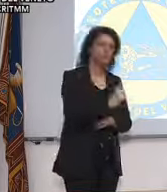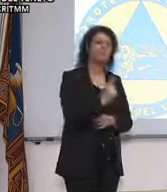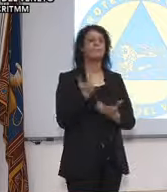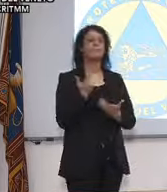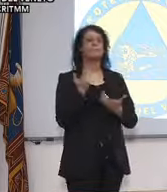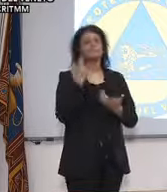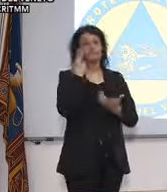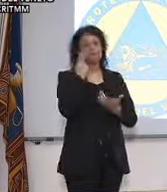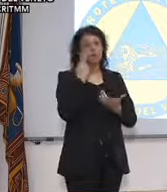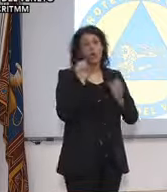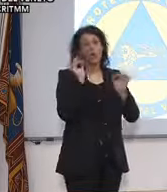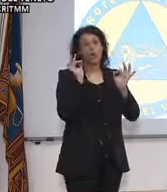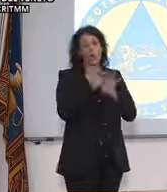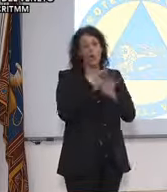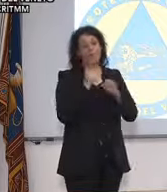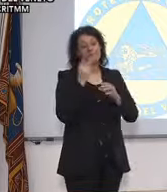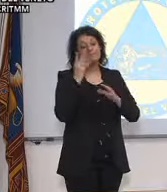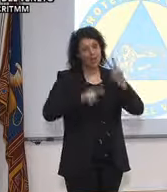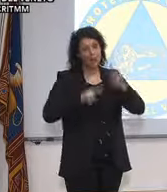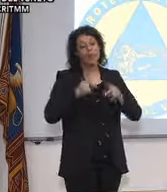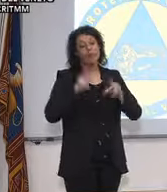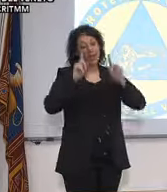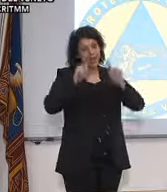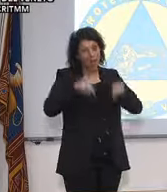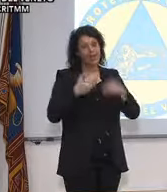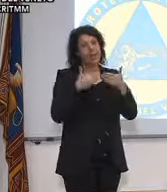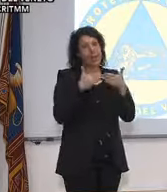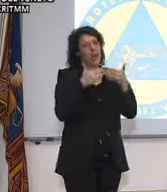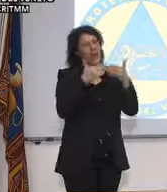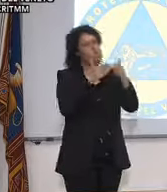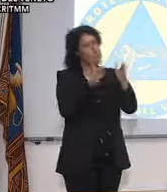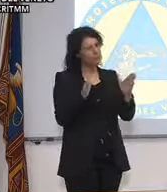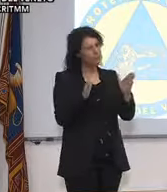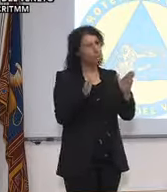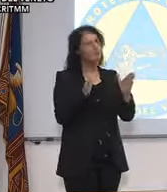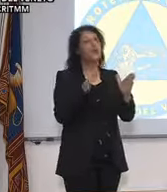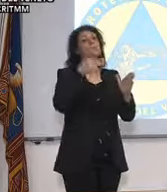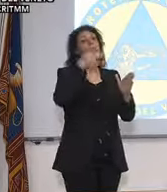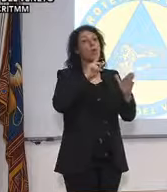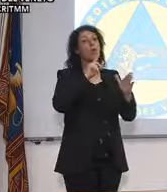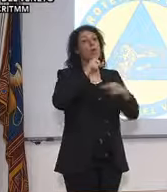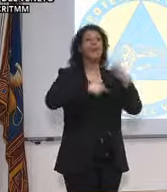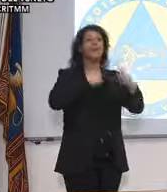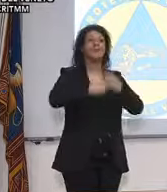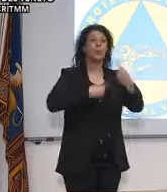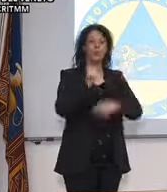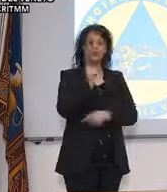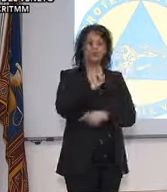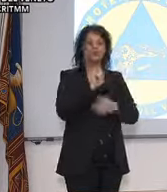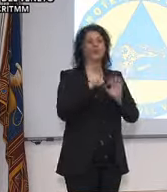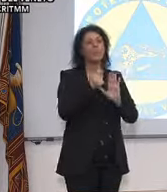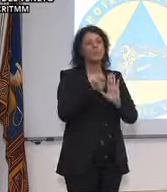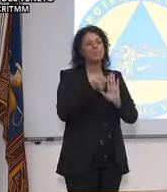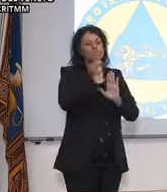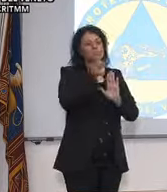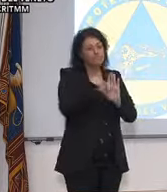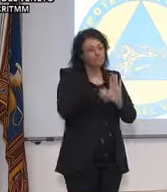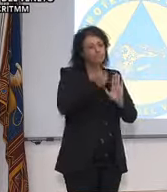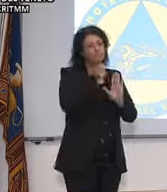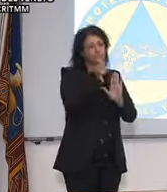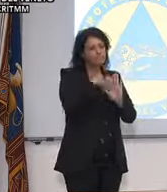discorso di riaprirli, anche se non in maniera continuativa, in maniera modulare, a gruppetti un po' più piccoli, proprio per dare questa